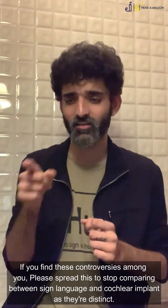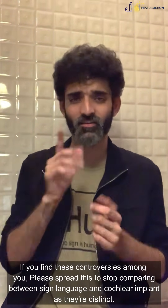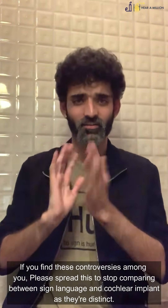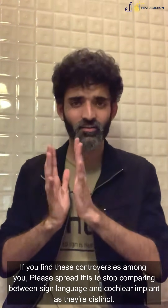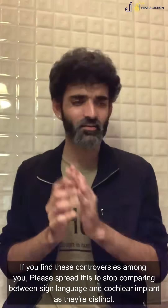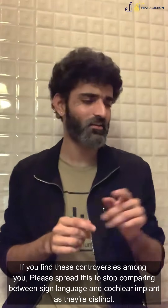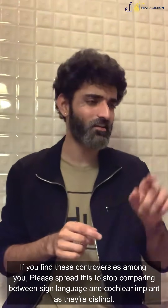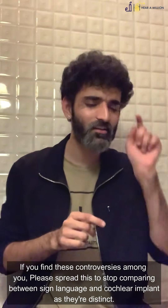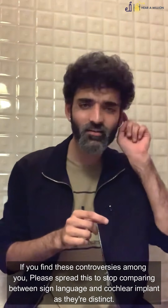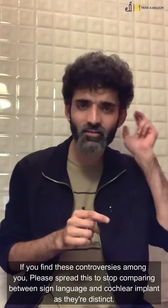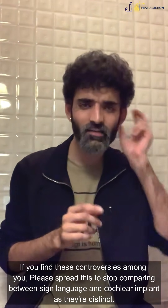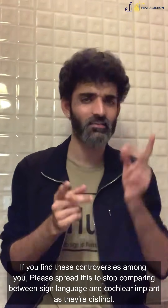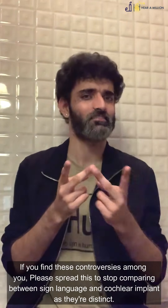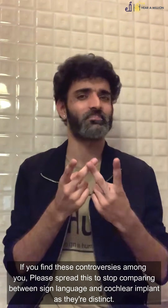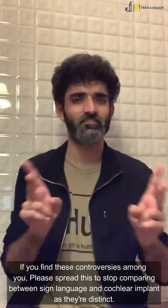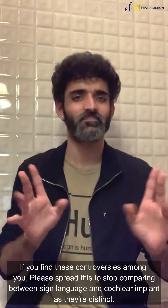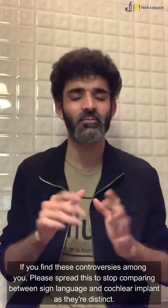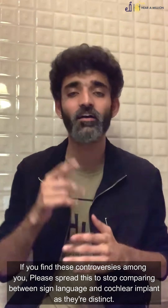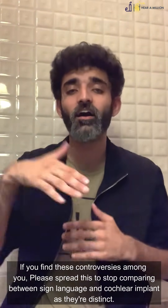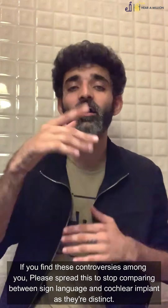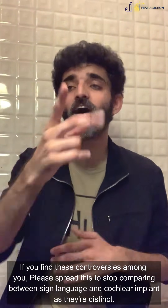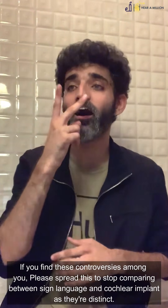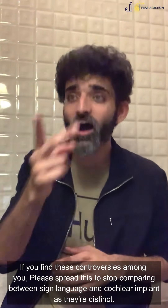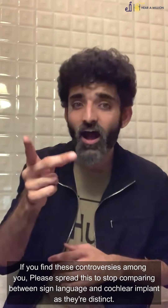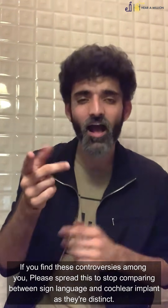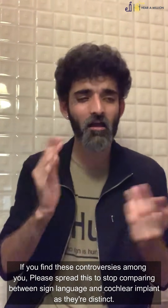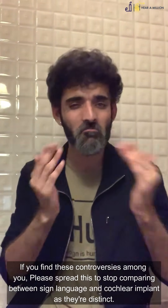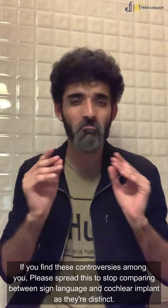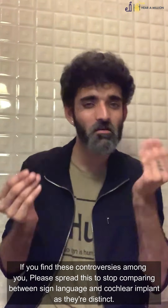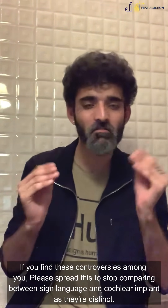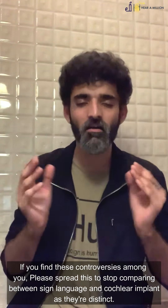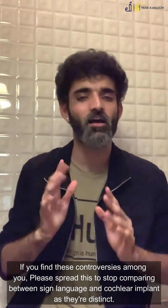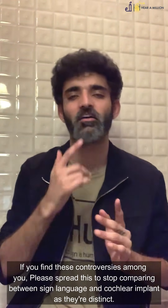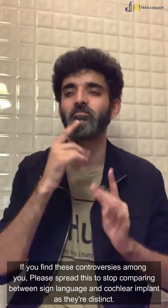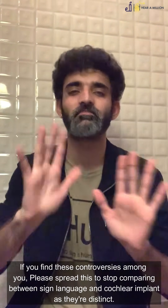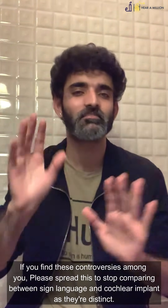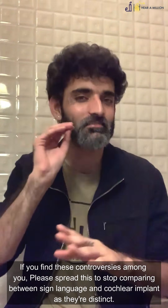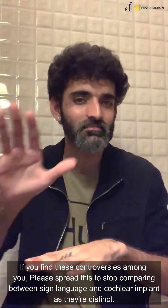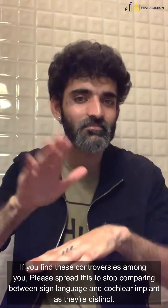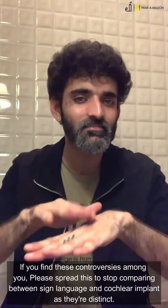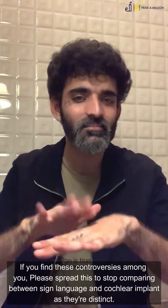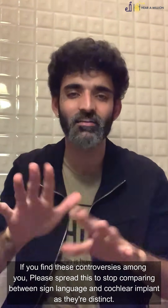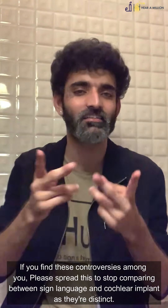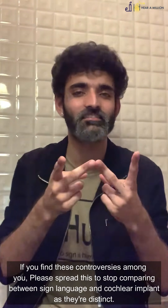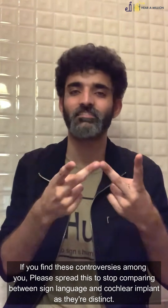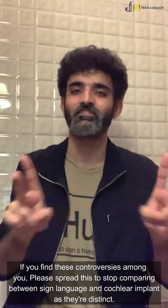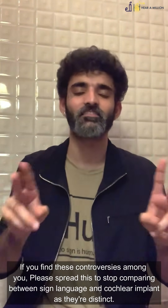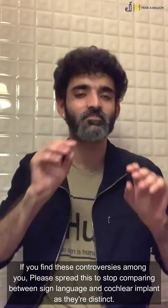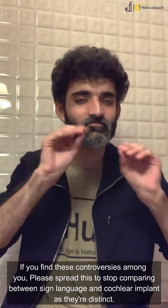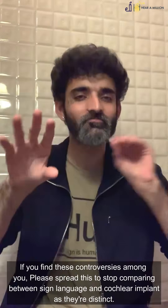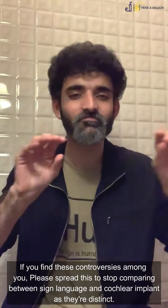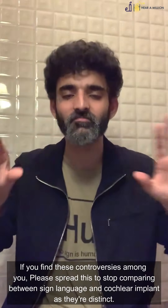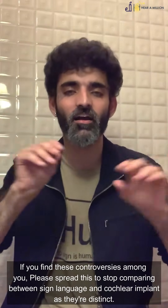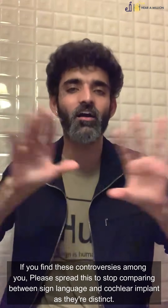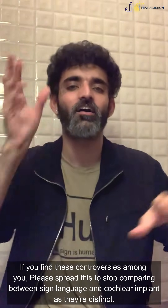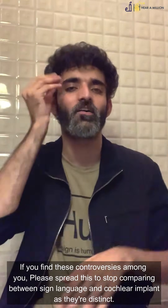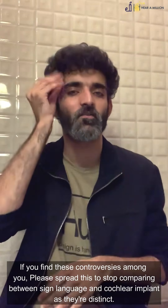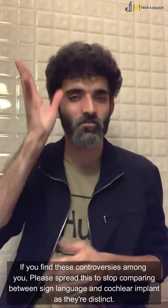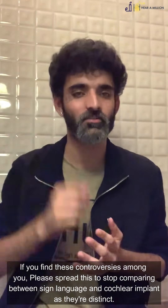सारांश बताता हूँ। अगर आप देखें कि कहीं भी लोग इस दोनों के बीच में तुलना कर रहे हैं तो आप उनको बताइए कि ये दोनों बिल्कुल ही अलग है और इनके बीच में किसी एक को नहीं चुना